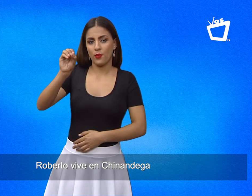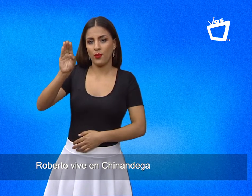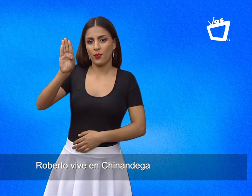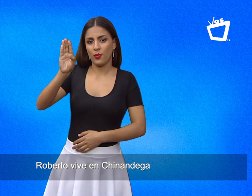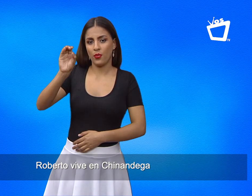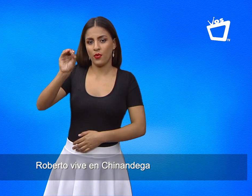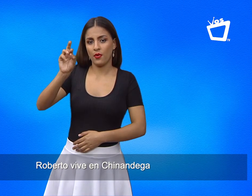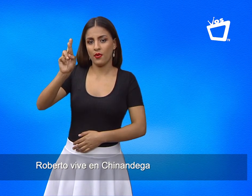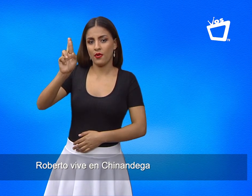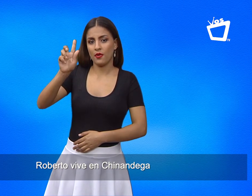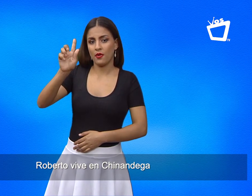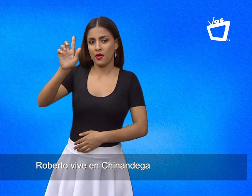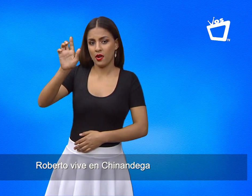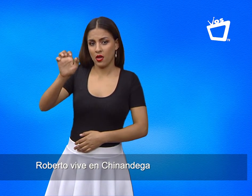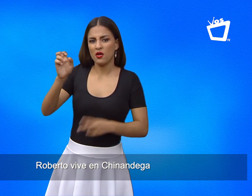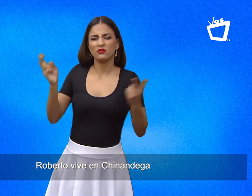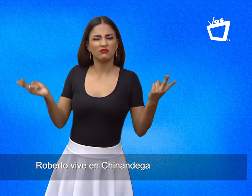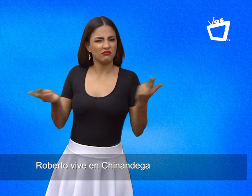Roberto vive en Chinandega.